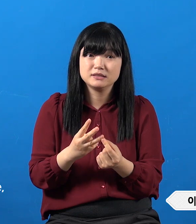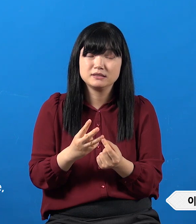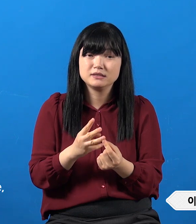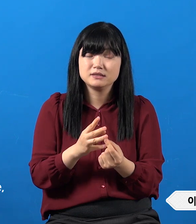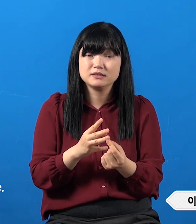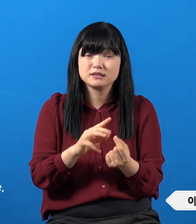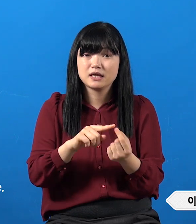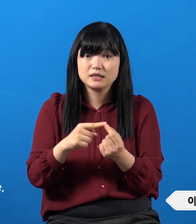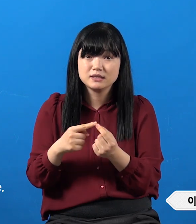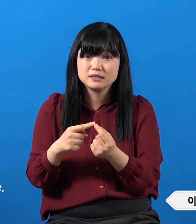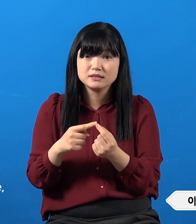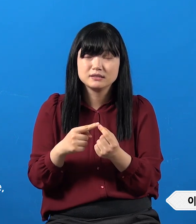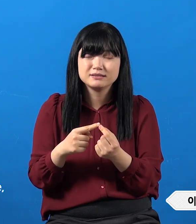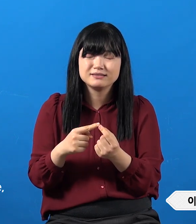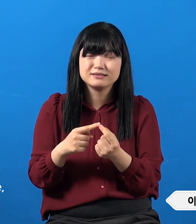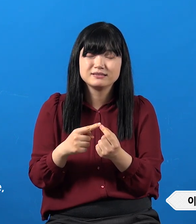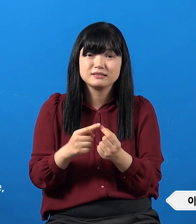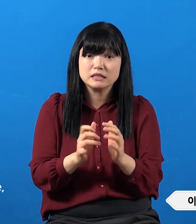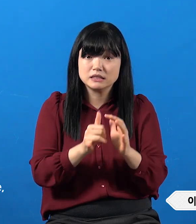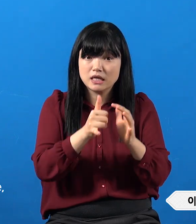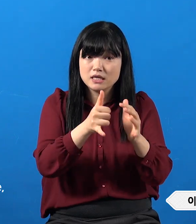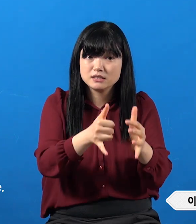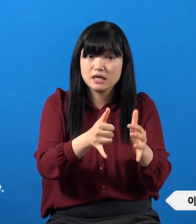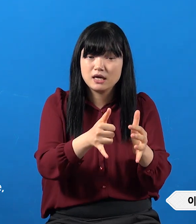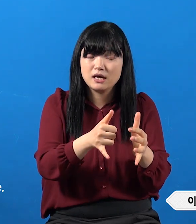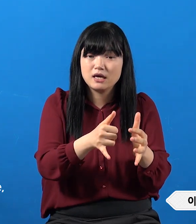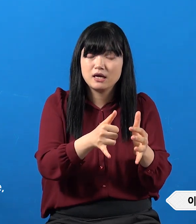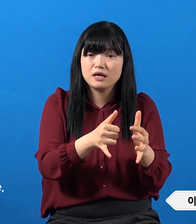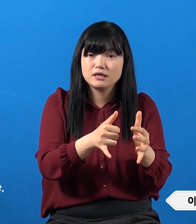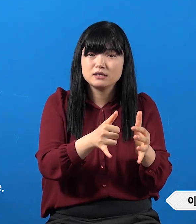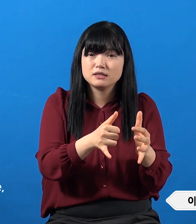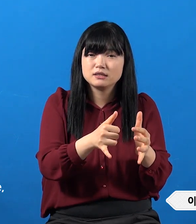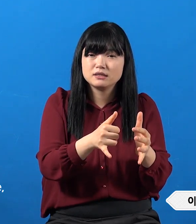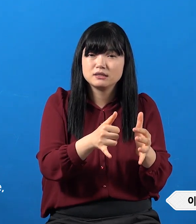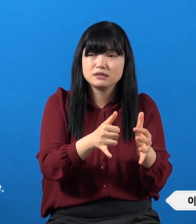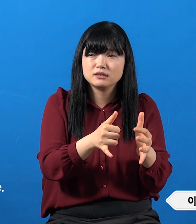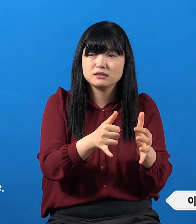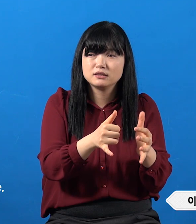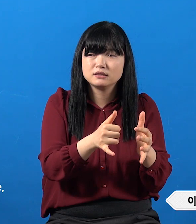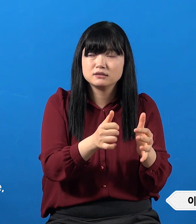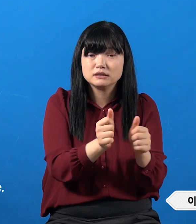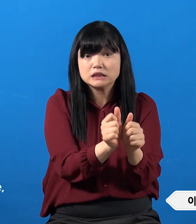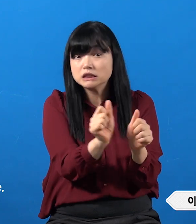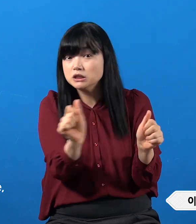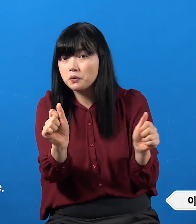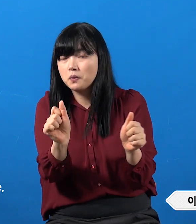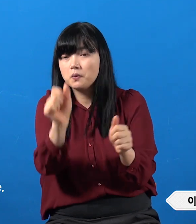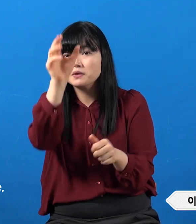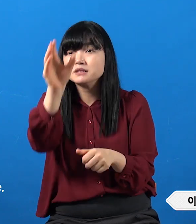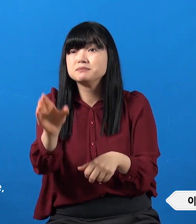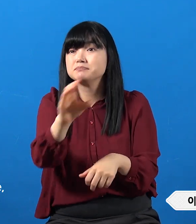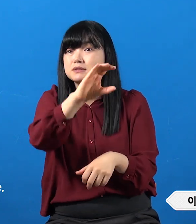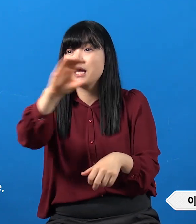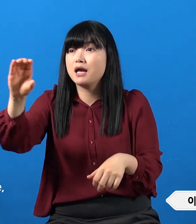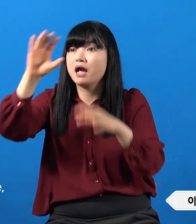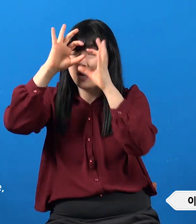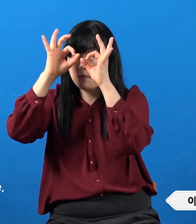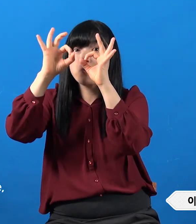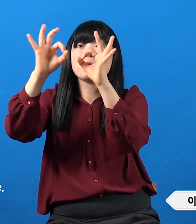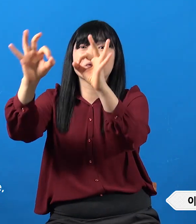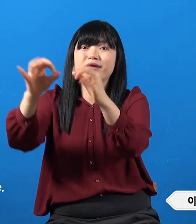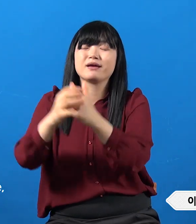world behind me, 세상은 내 뒤에. The cross before me, 내 앞에는